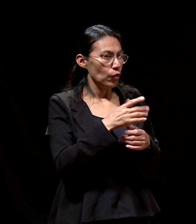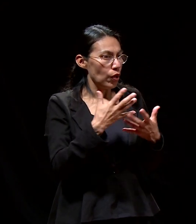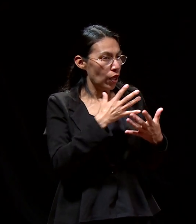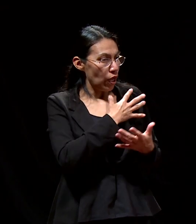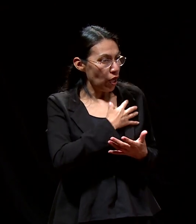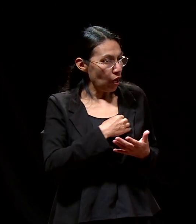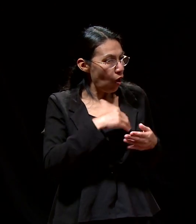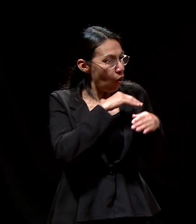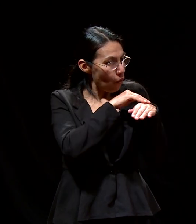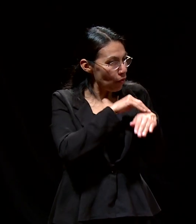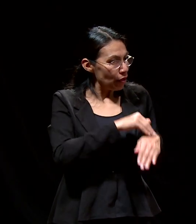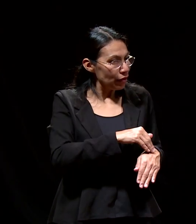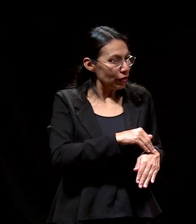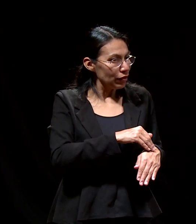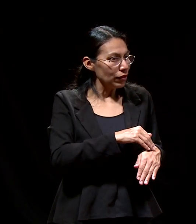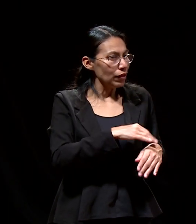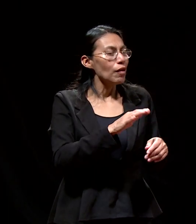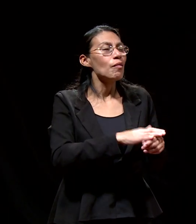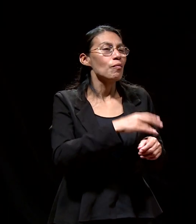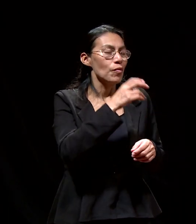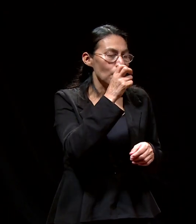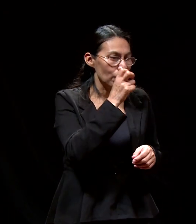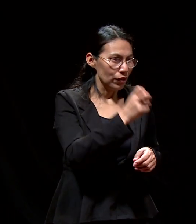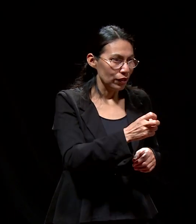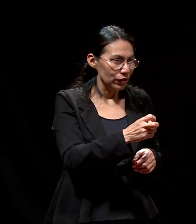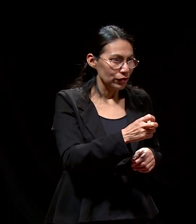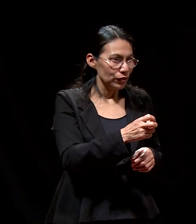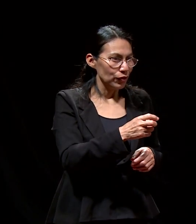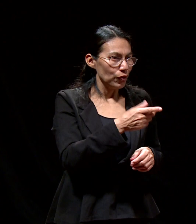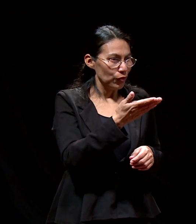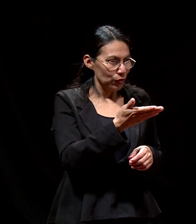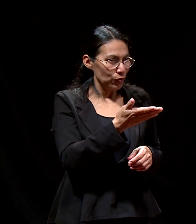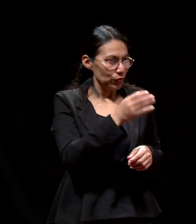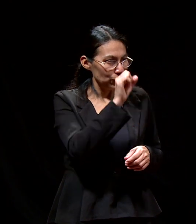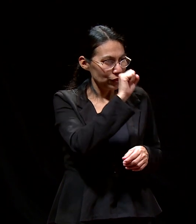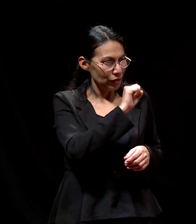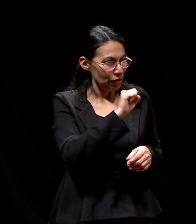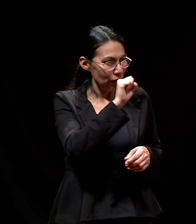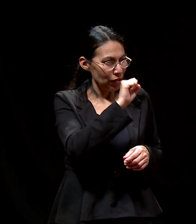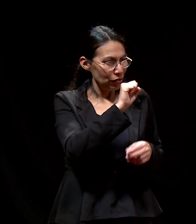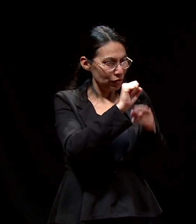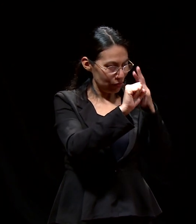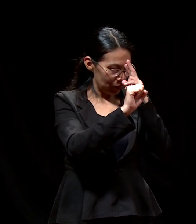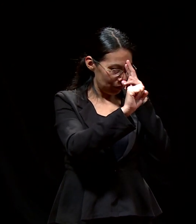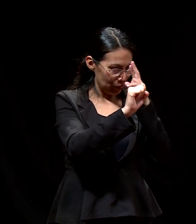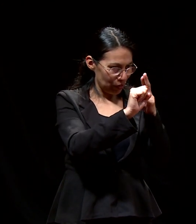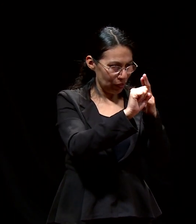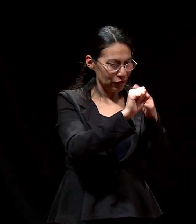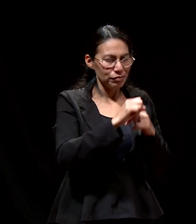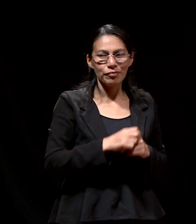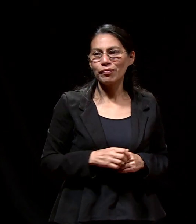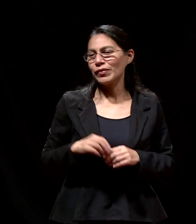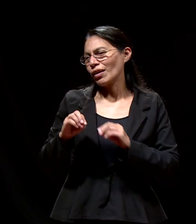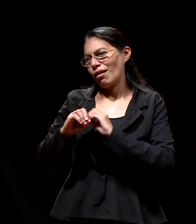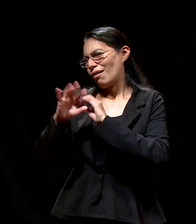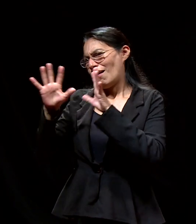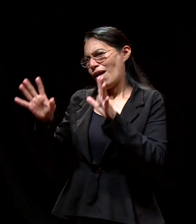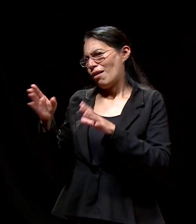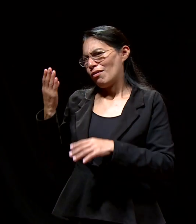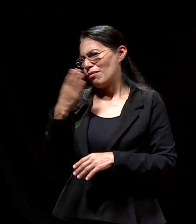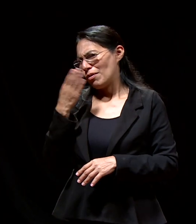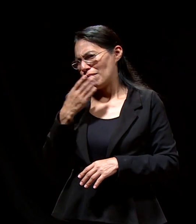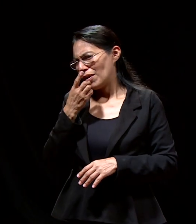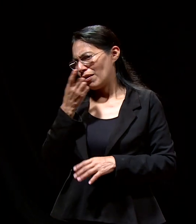en hijo pendiente de sus mandatos por eso tenías que guardar el sábado claro la Biblia dice